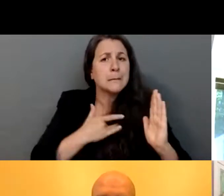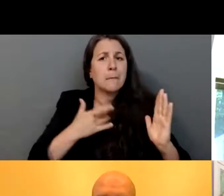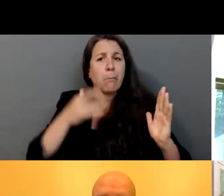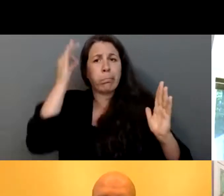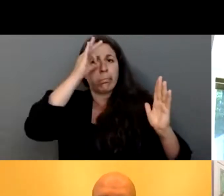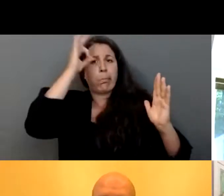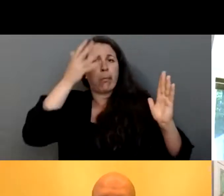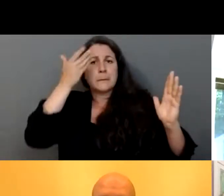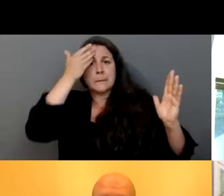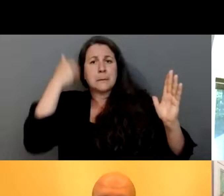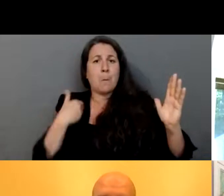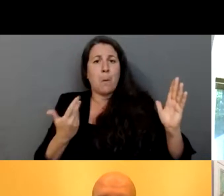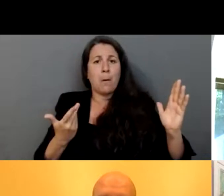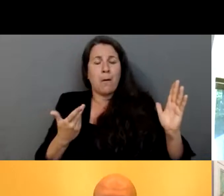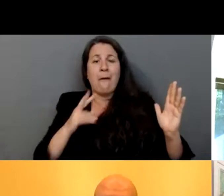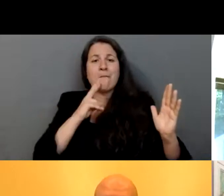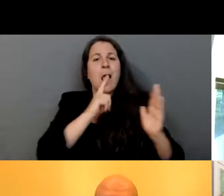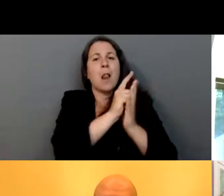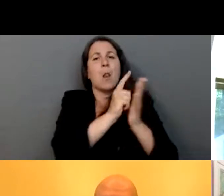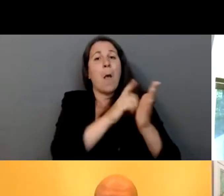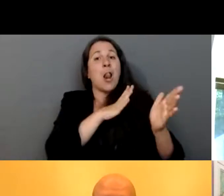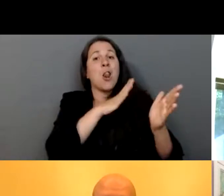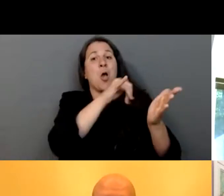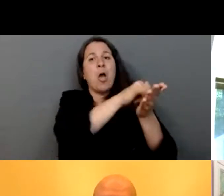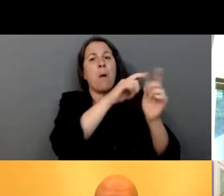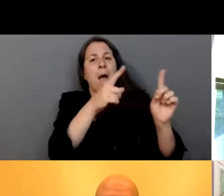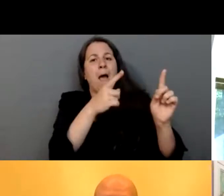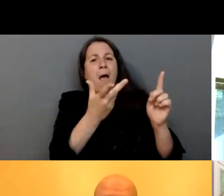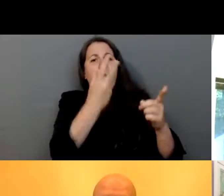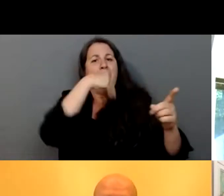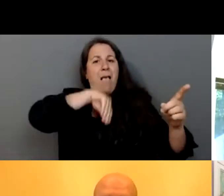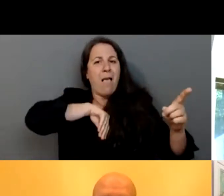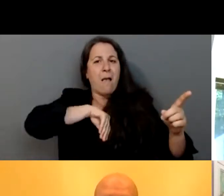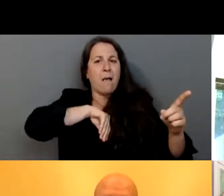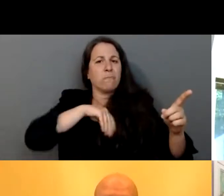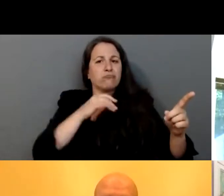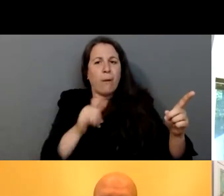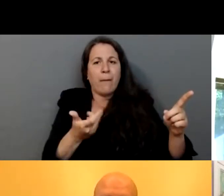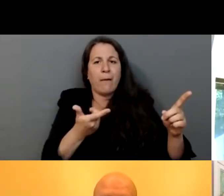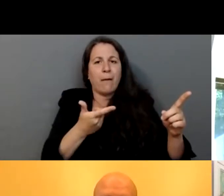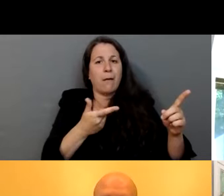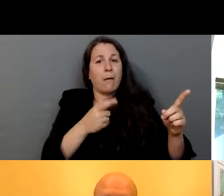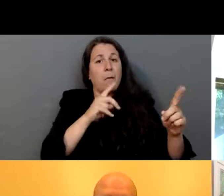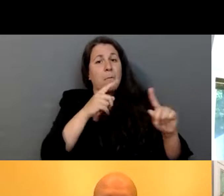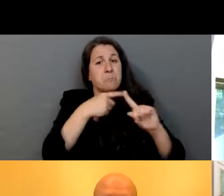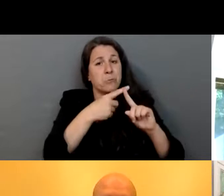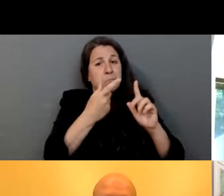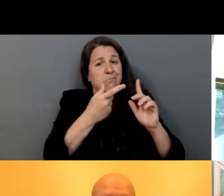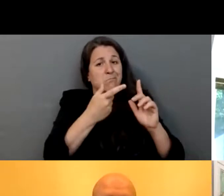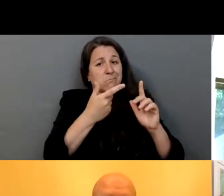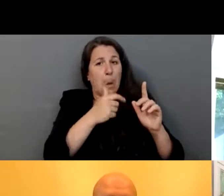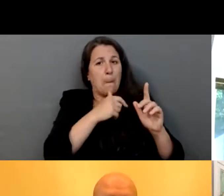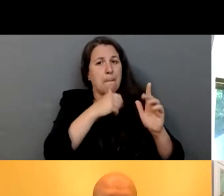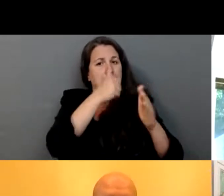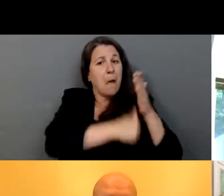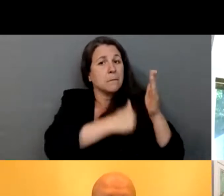loi qu'on s'est vraiment appropriée et elle est déficiente. Elle a des enjeux majeurs, c'est important de le dire. Donc,